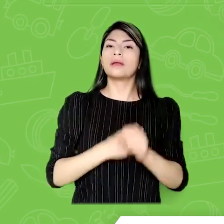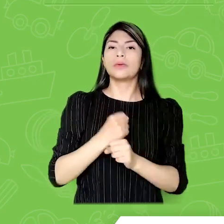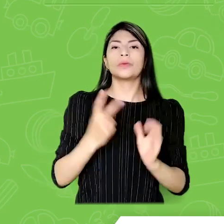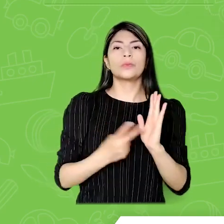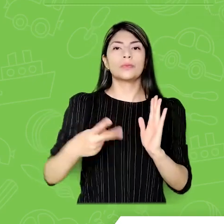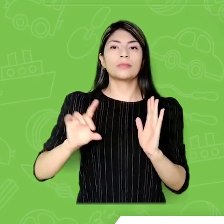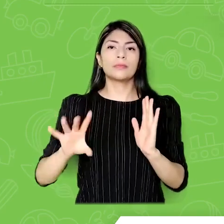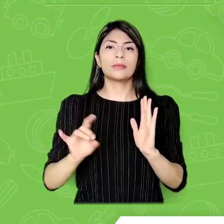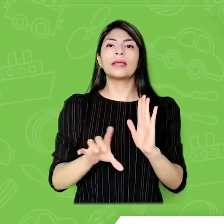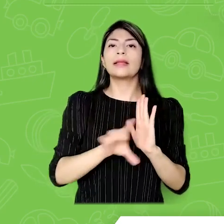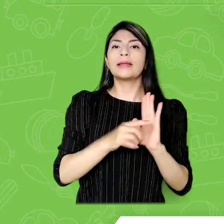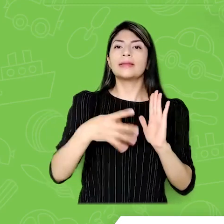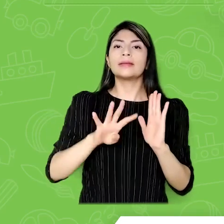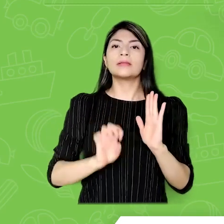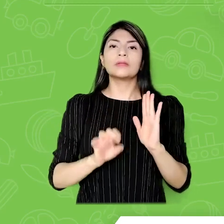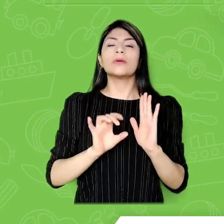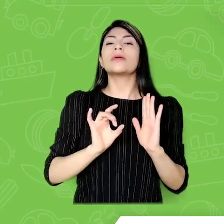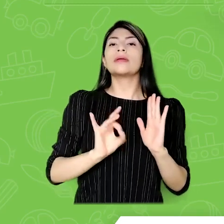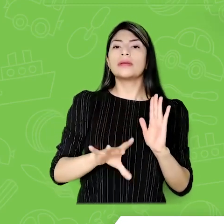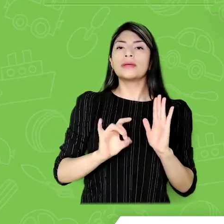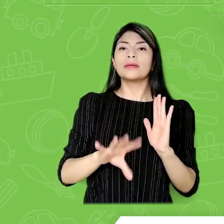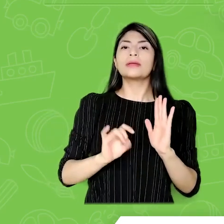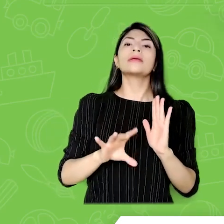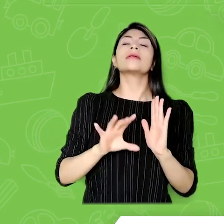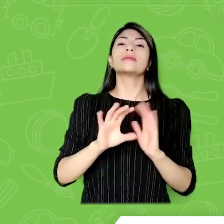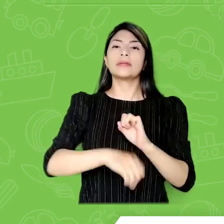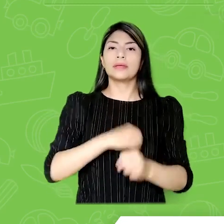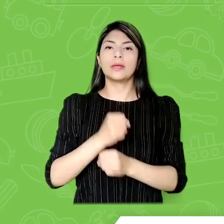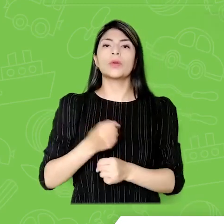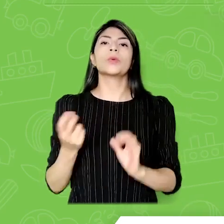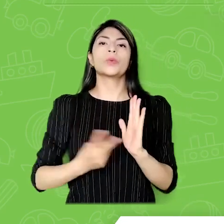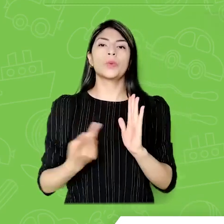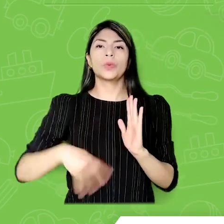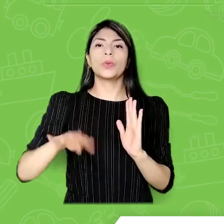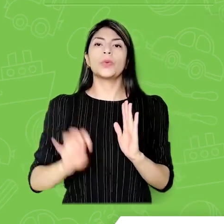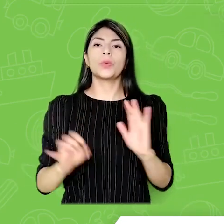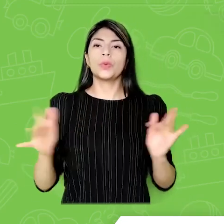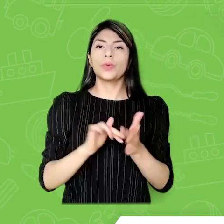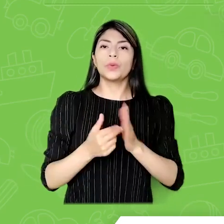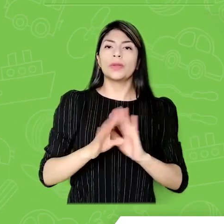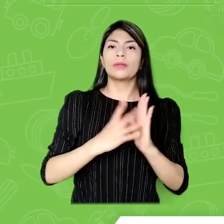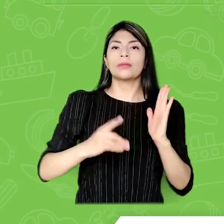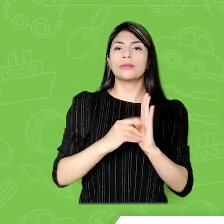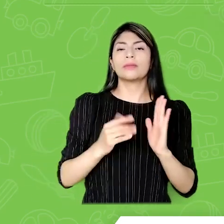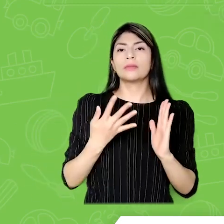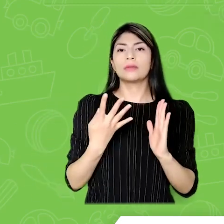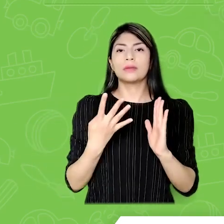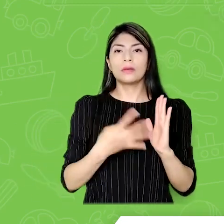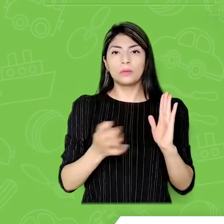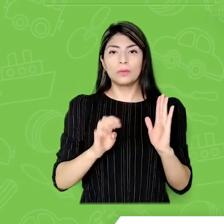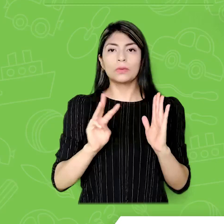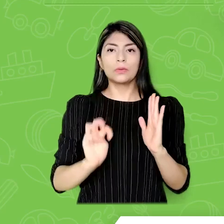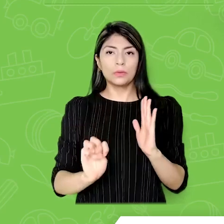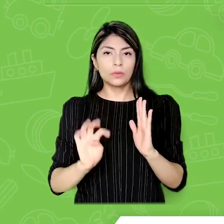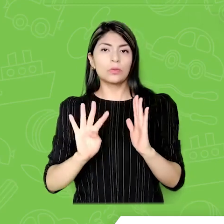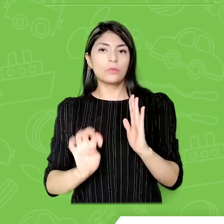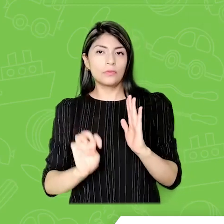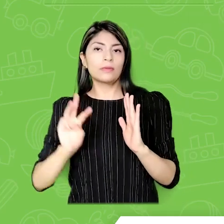1960 de 2019, el decreto 498 de 2020, las leyes